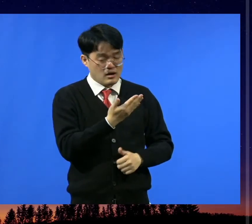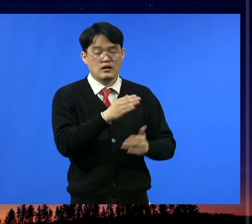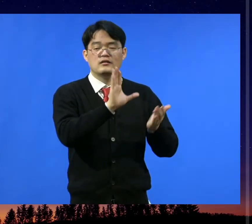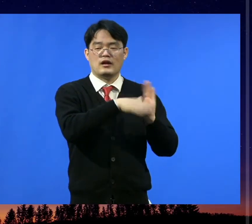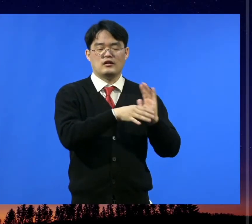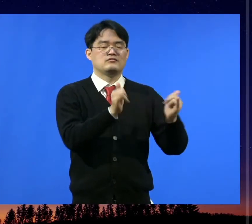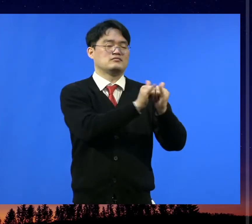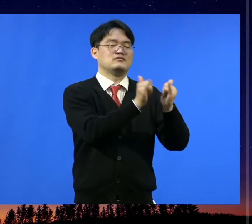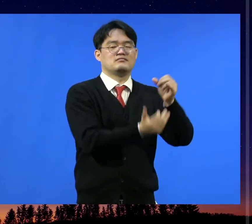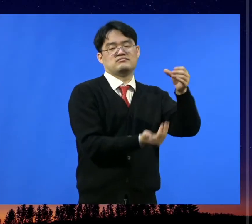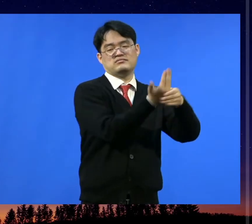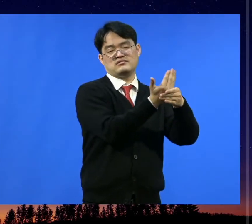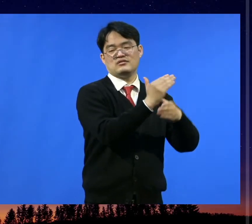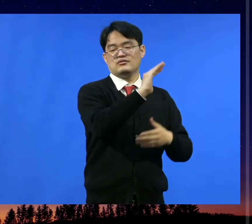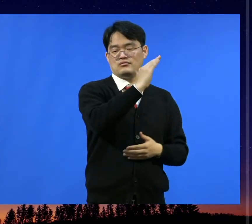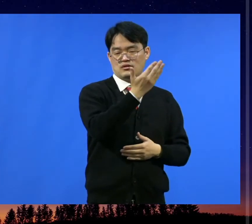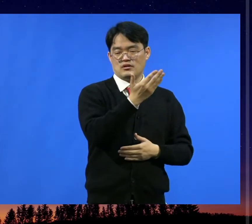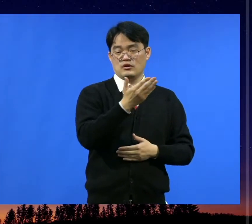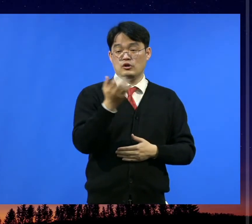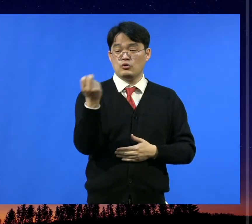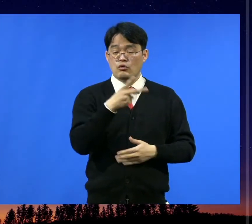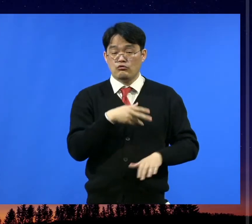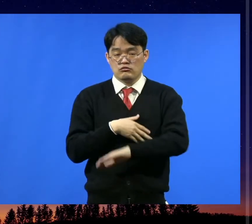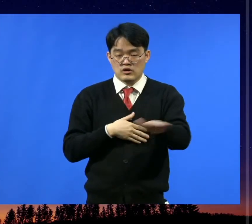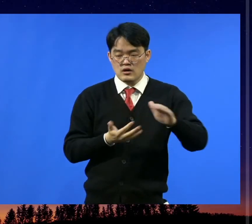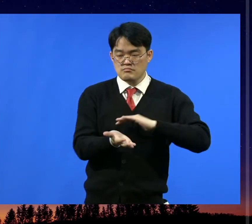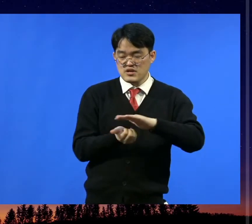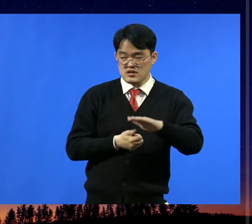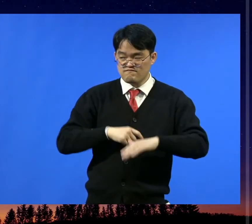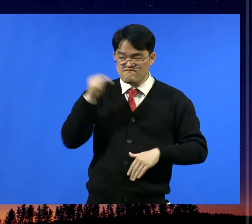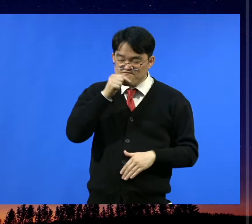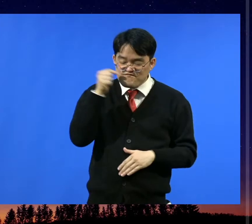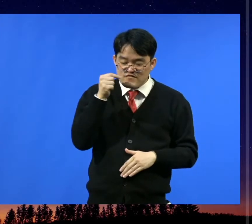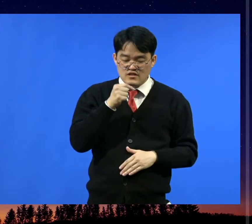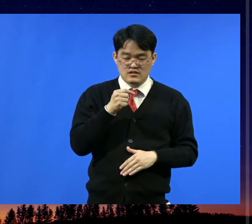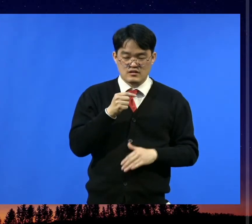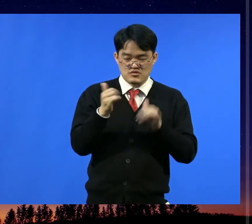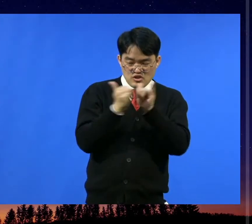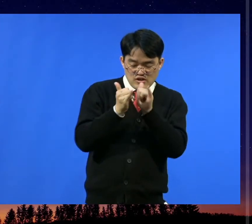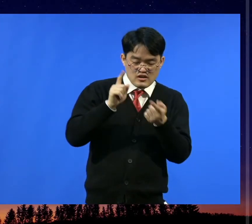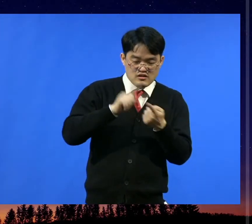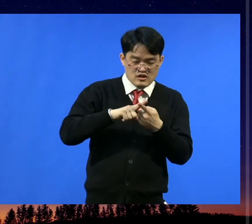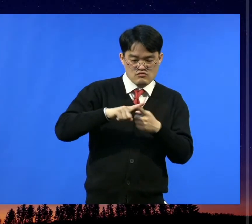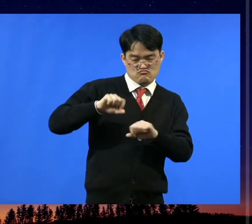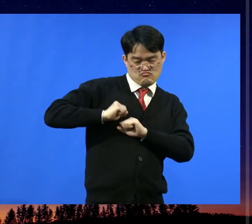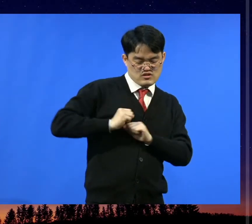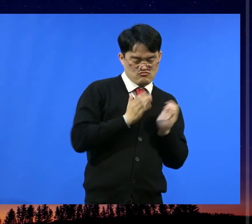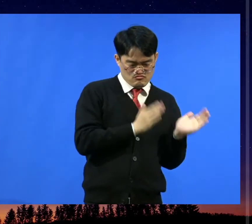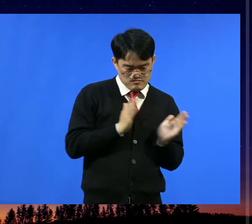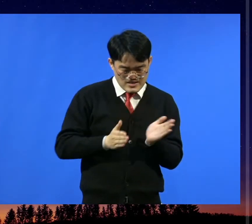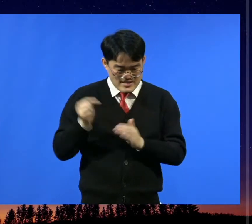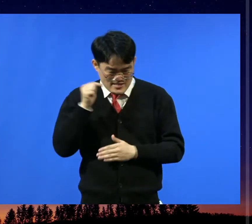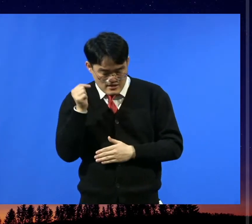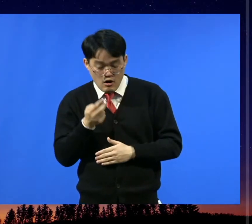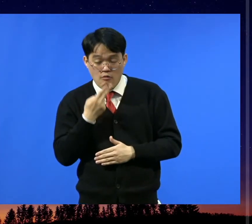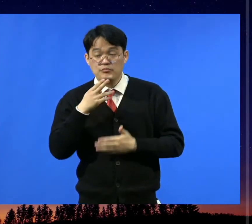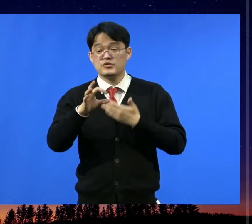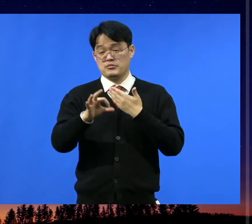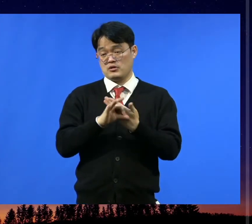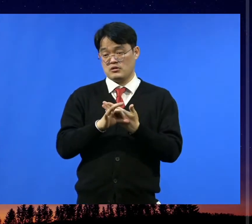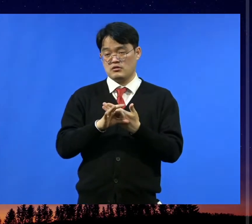그리고 우리가 준비되지 않으면 언제든지 피해자가 될 수 있다 하는 것을 이제 알려주고 있습니다.